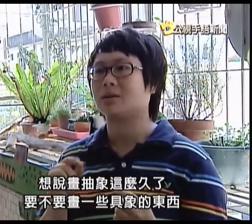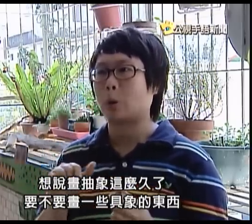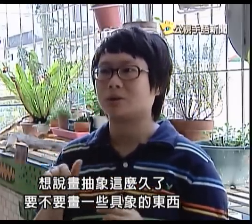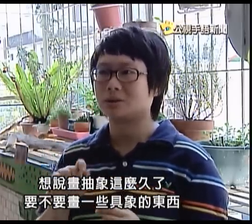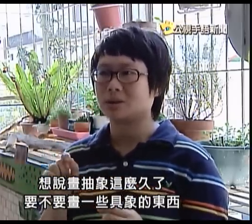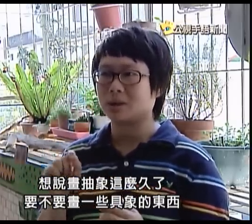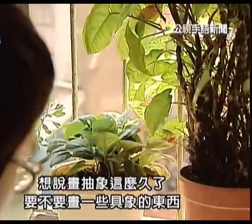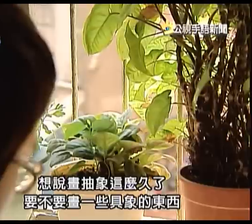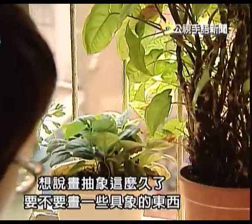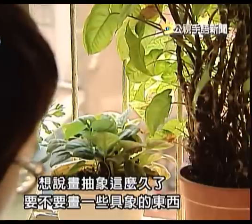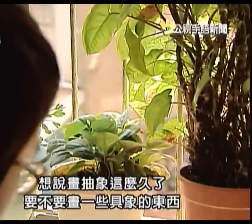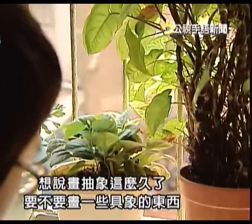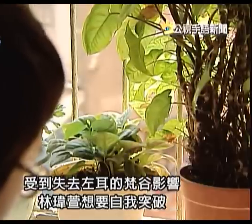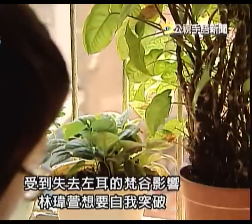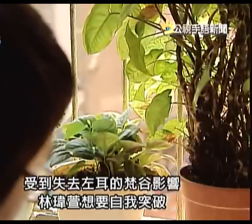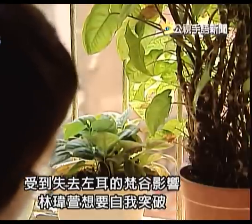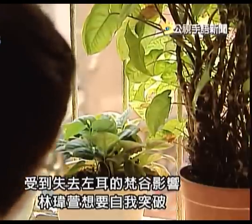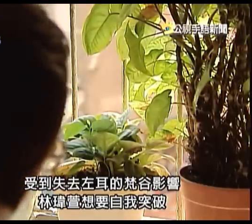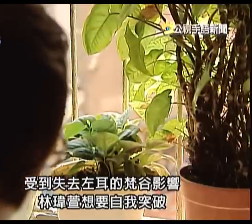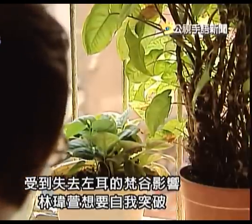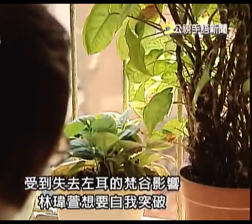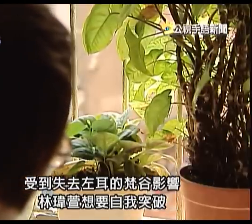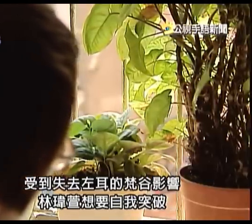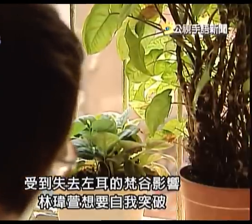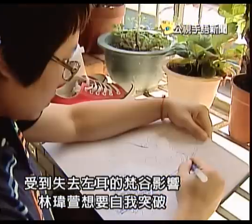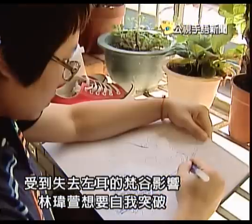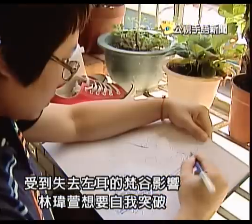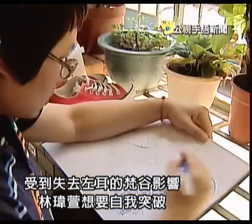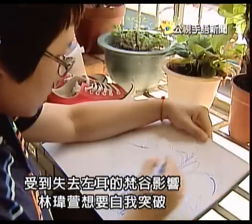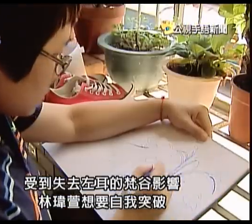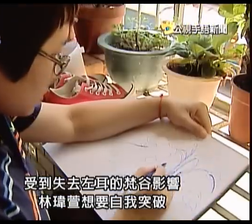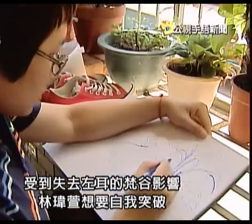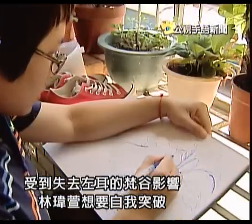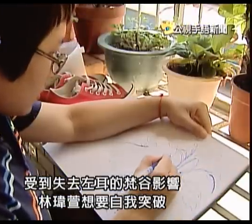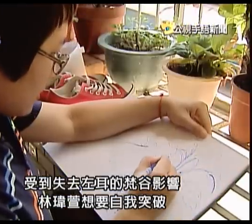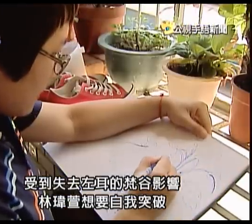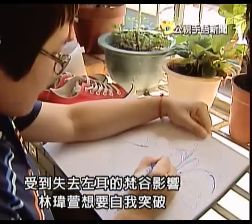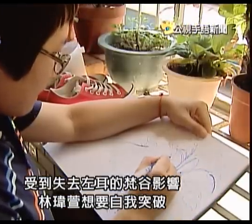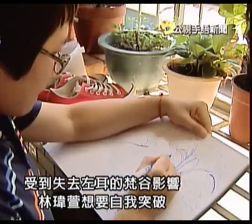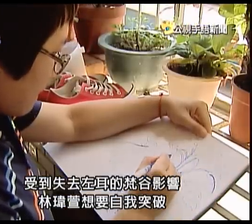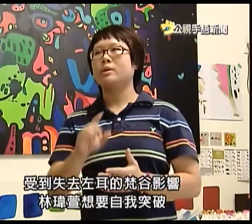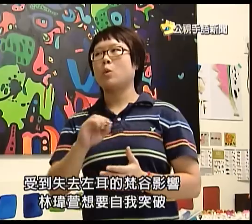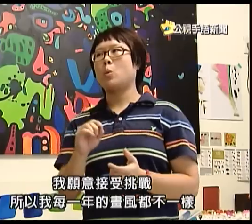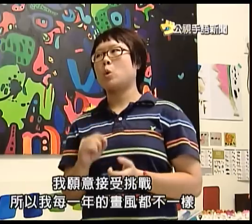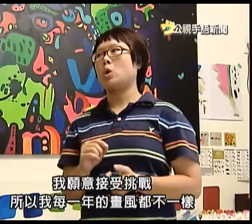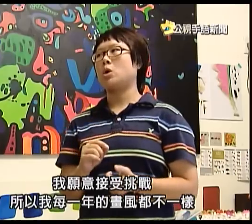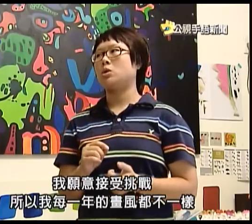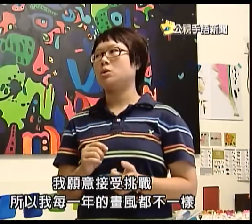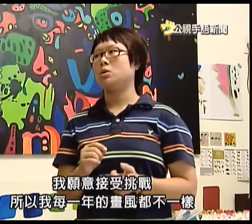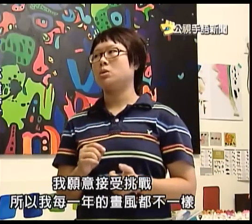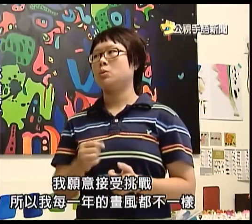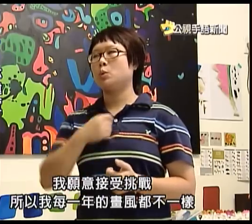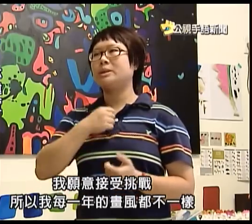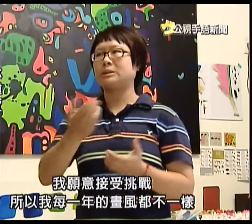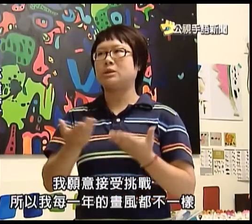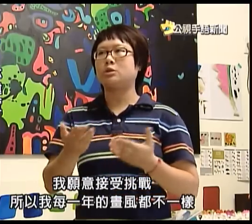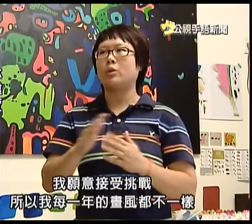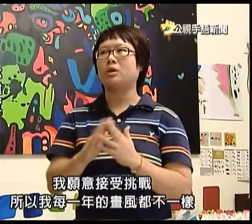西。 受到失去左耳的梵谷影响，林伟轩想要自我突破。 因为我已经受挑